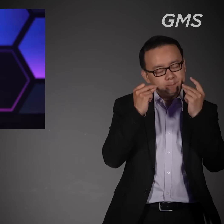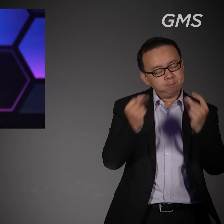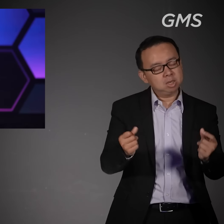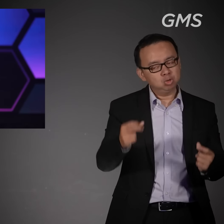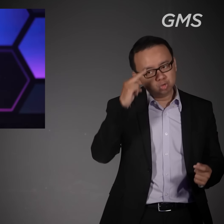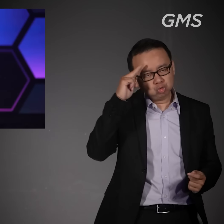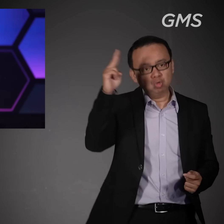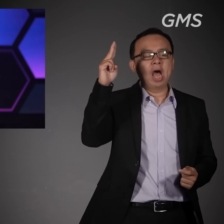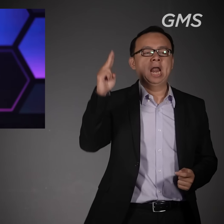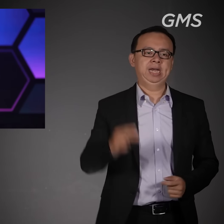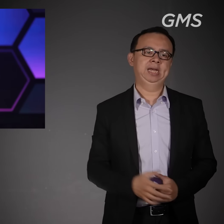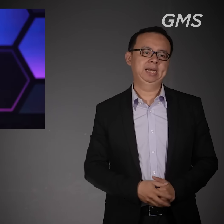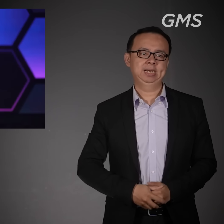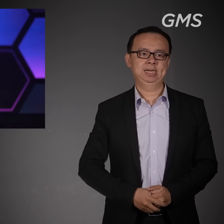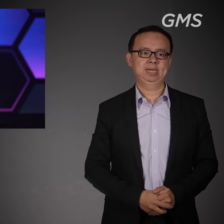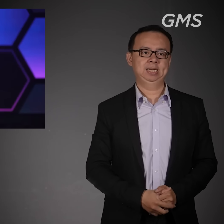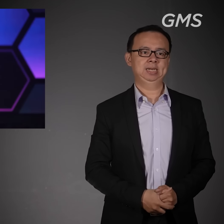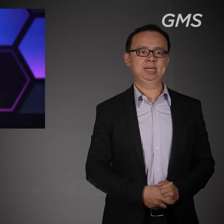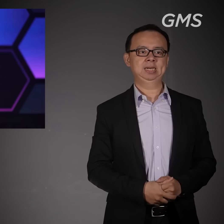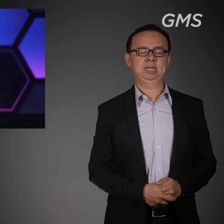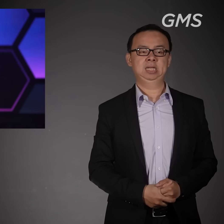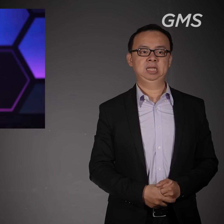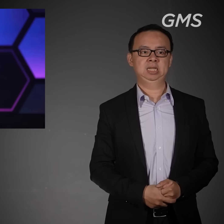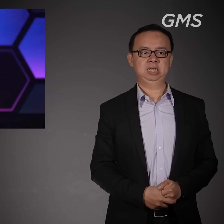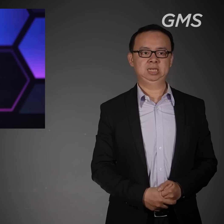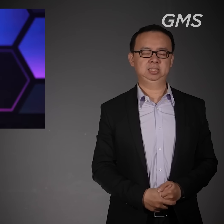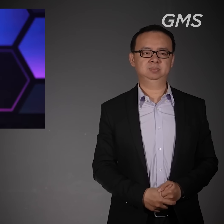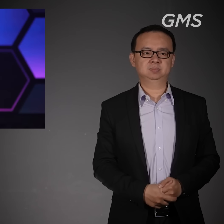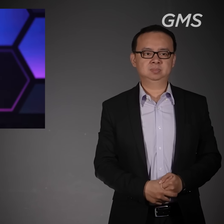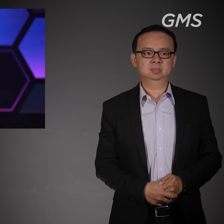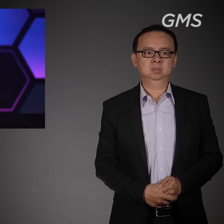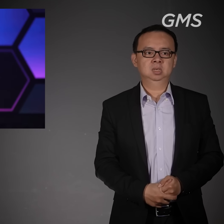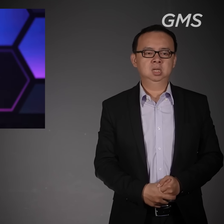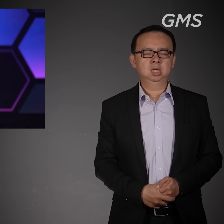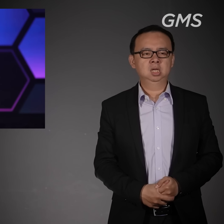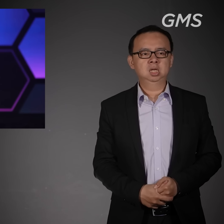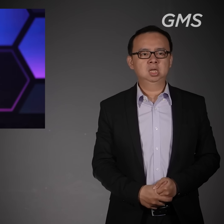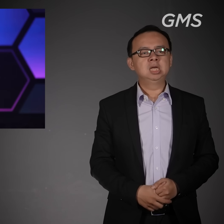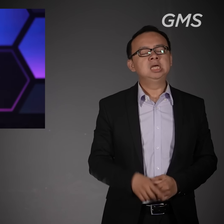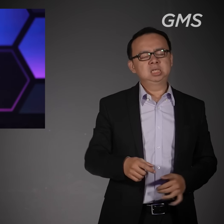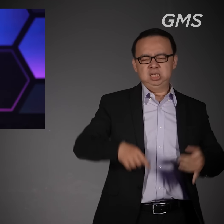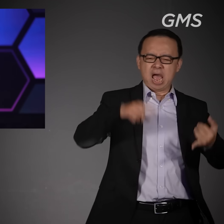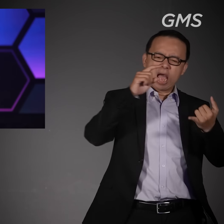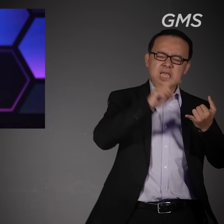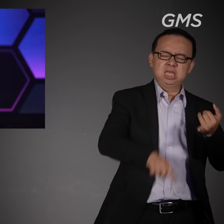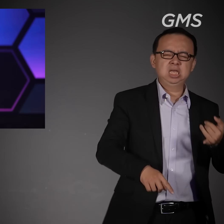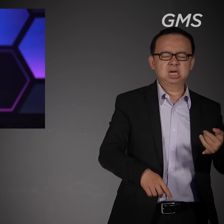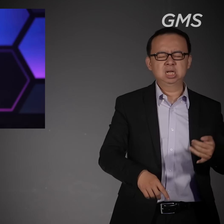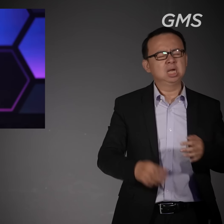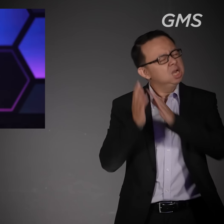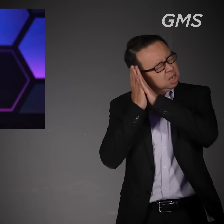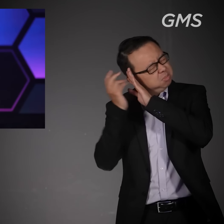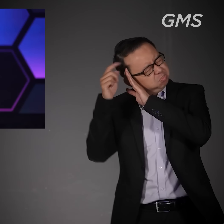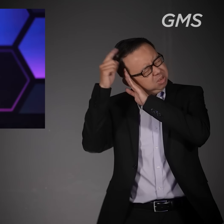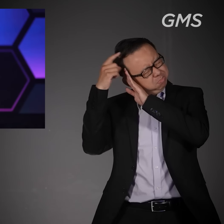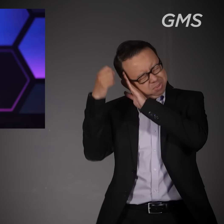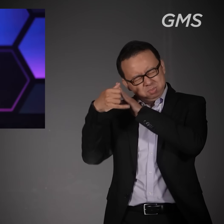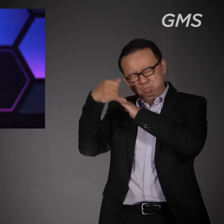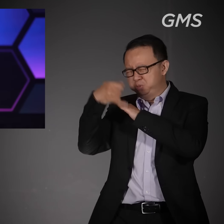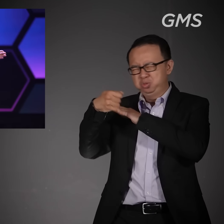Manusia perlu Tuhan. Di ujung mimpi buruk seseorang. Di